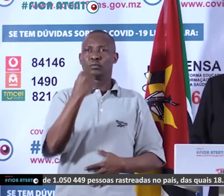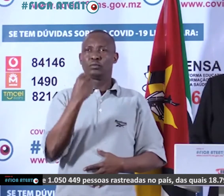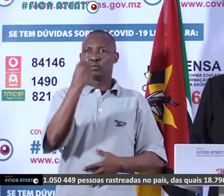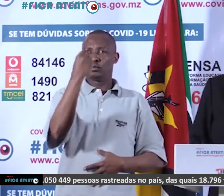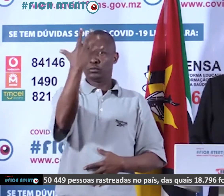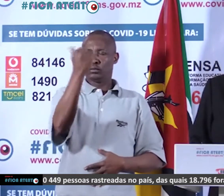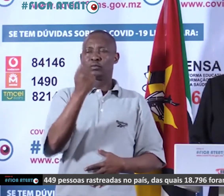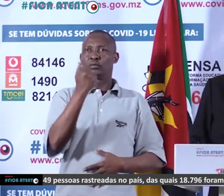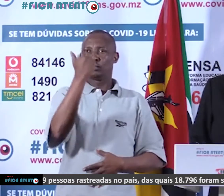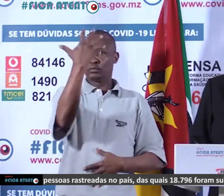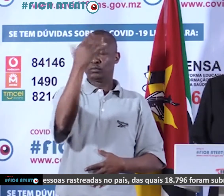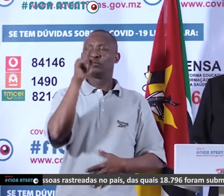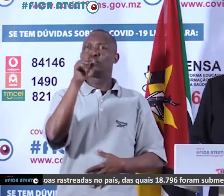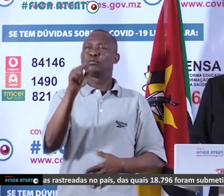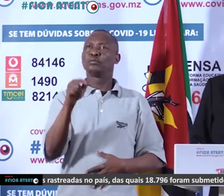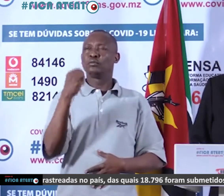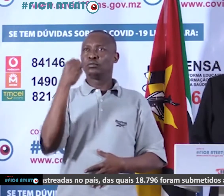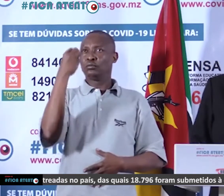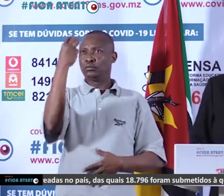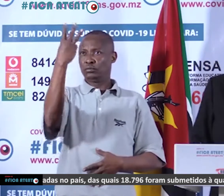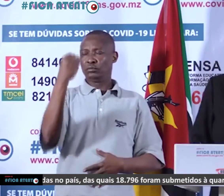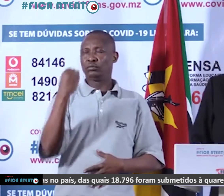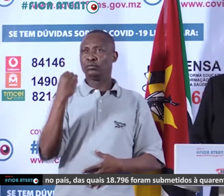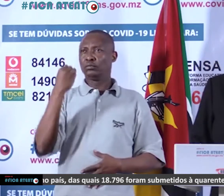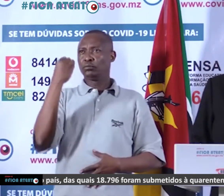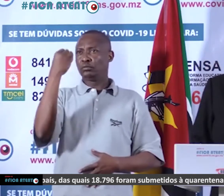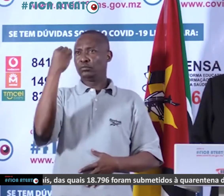275.327 casos de infecção de Covid-19, dos quais